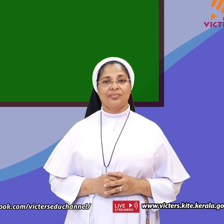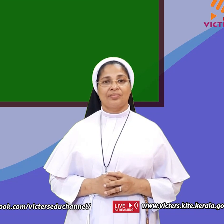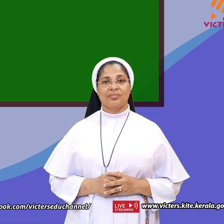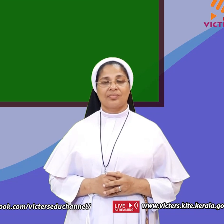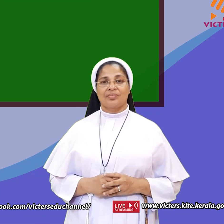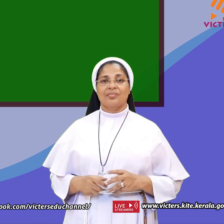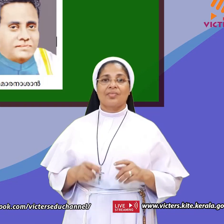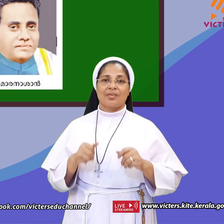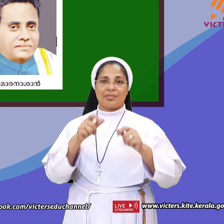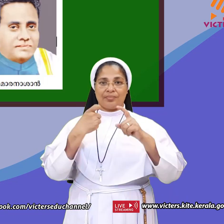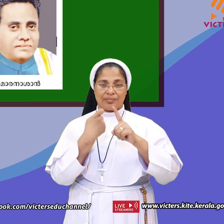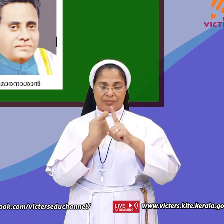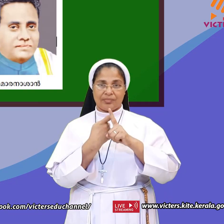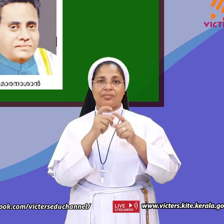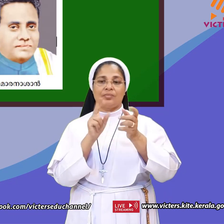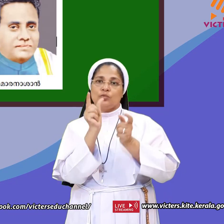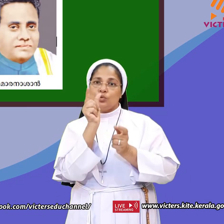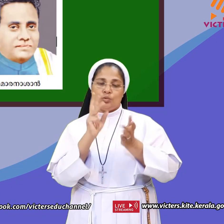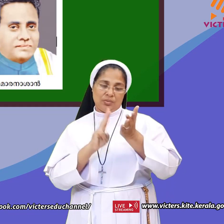കുമാരൻ ആശാൻ്റെ